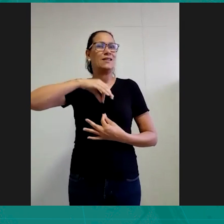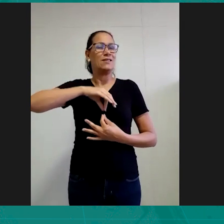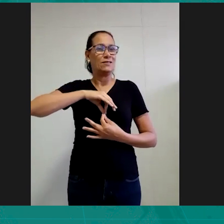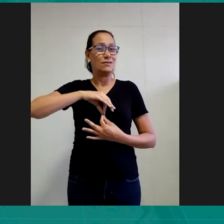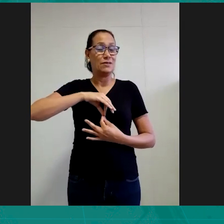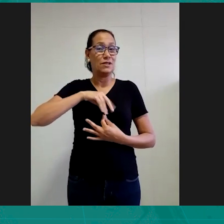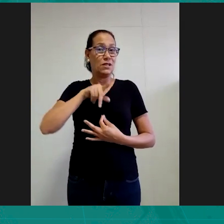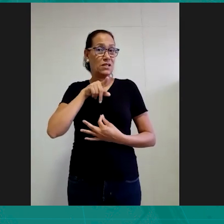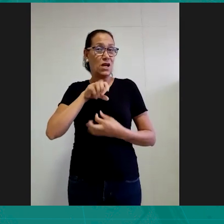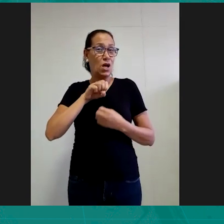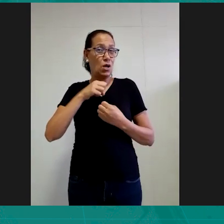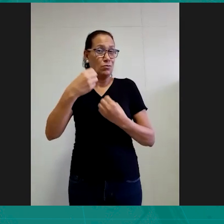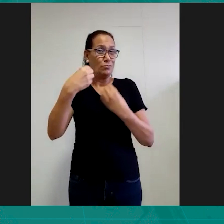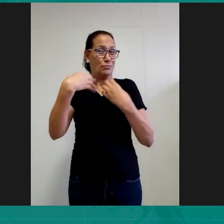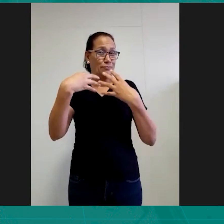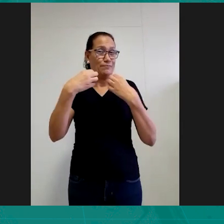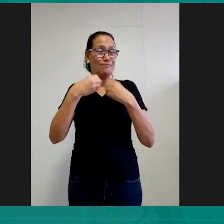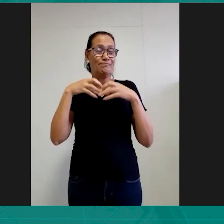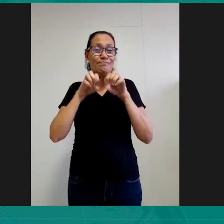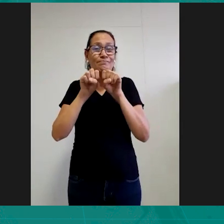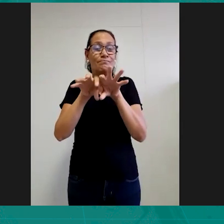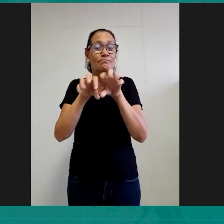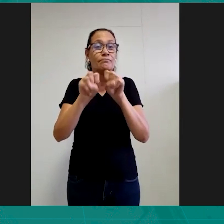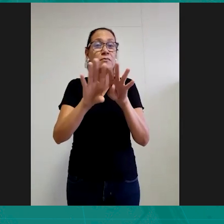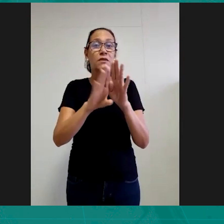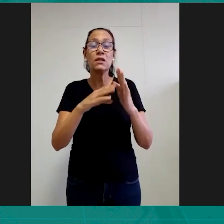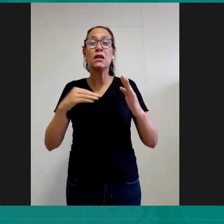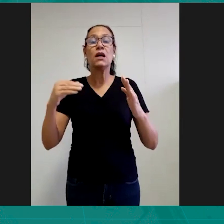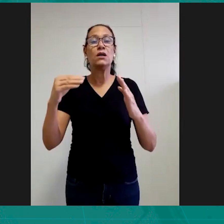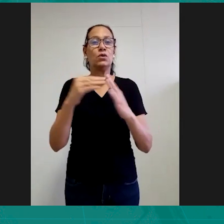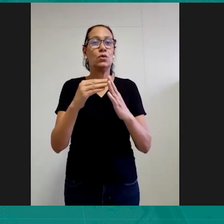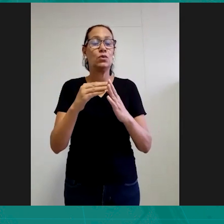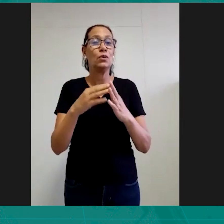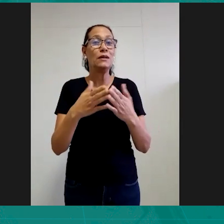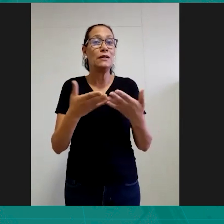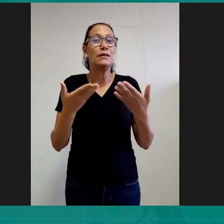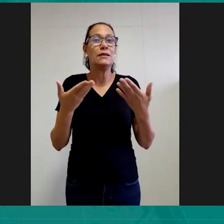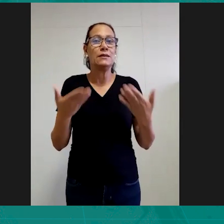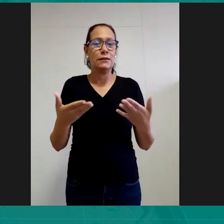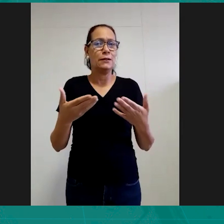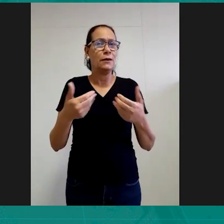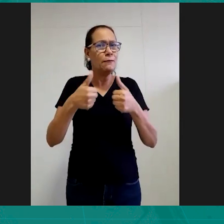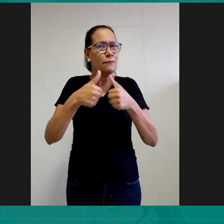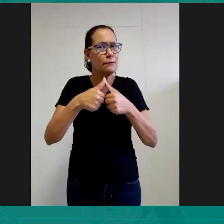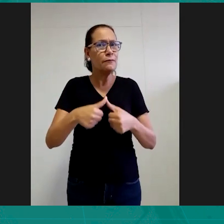falsa, permanecei nele, como também ela vos ensinou.